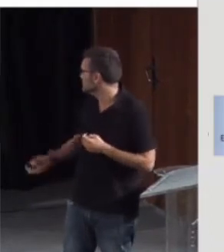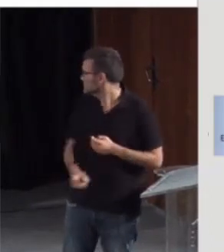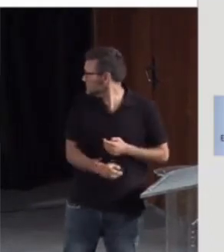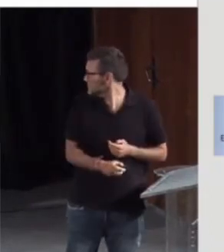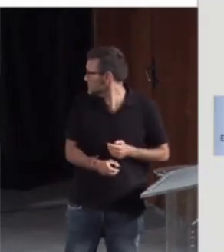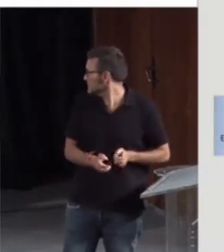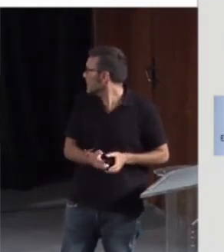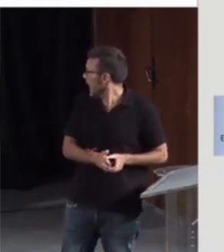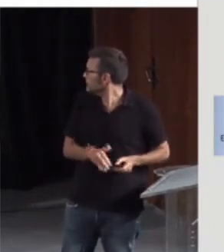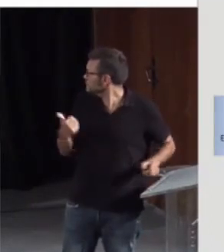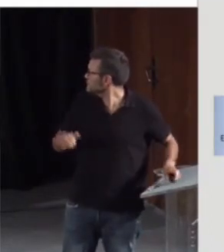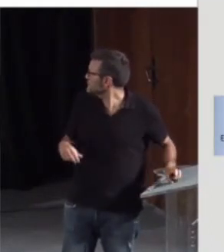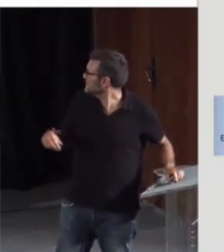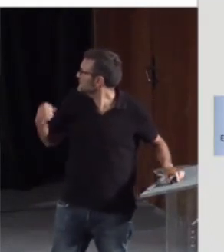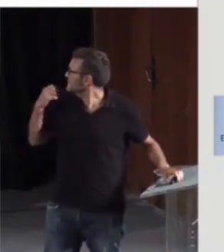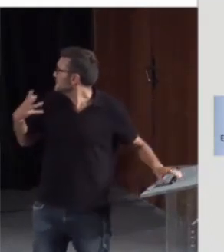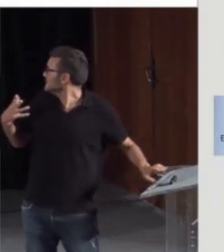española.